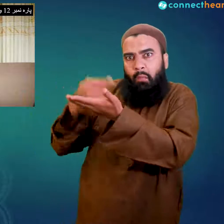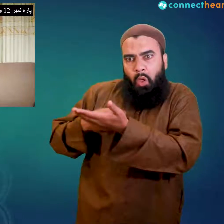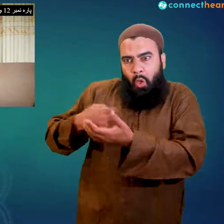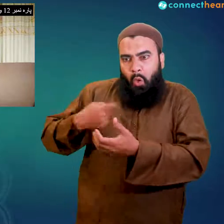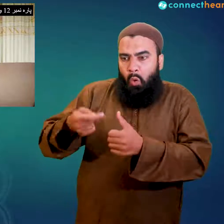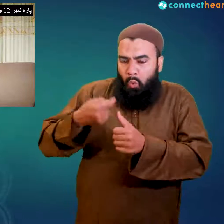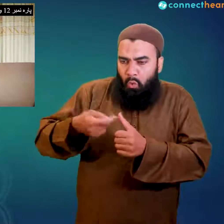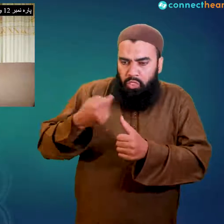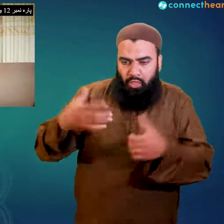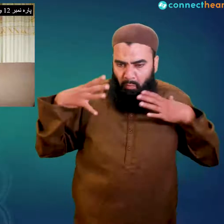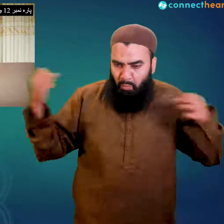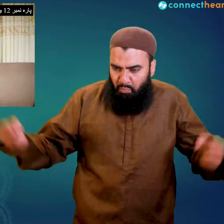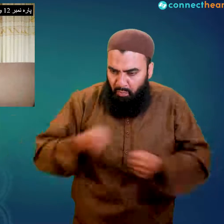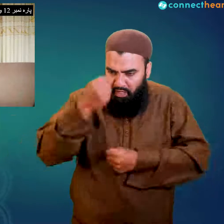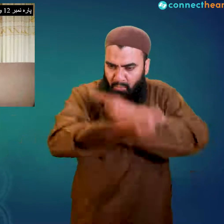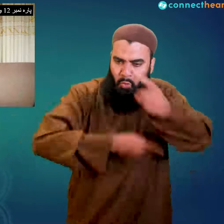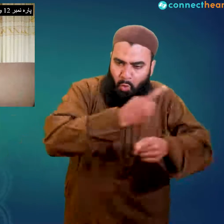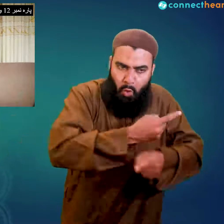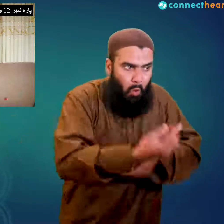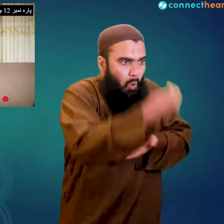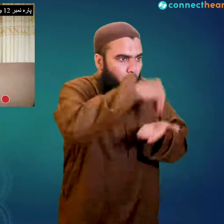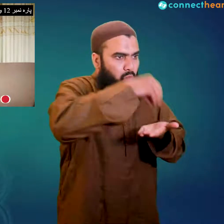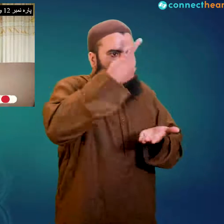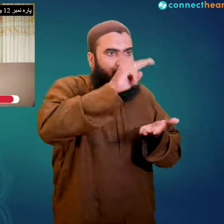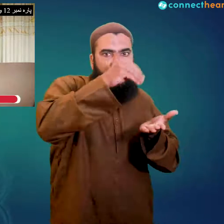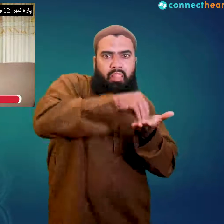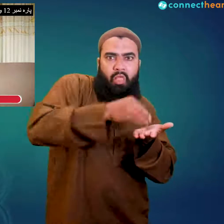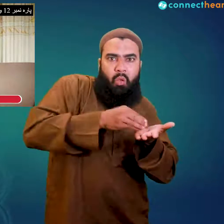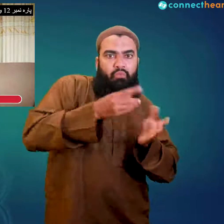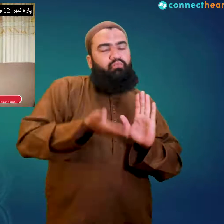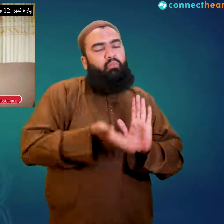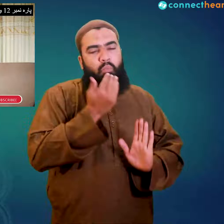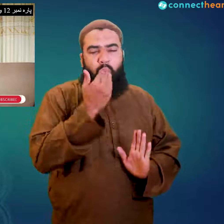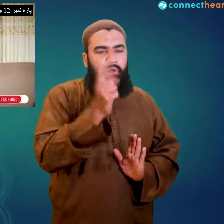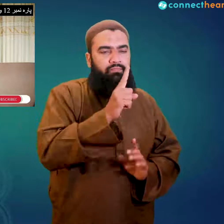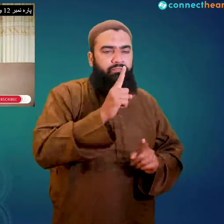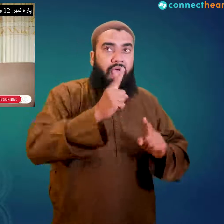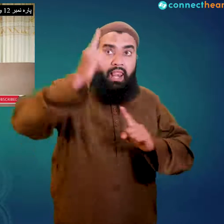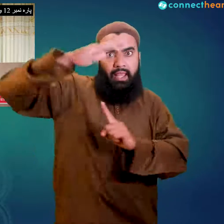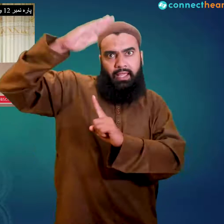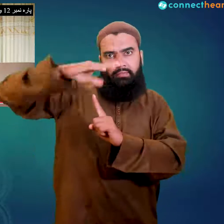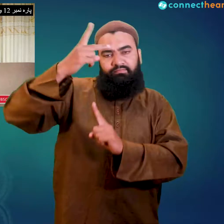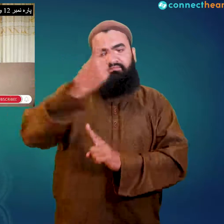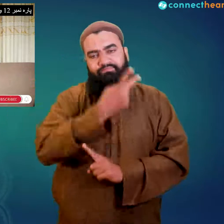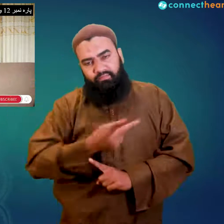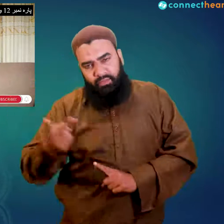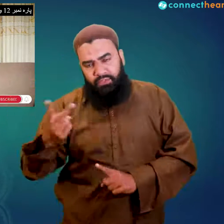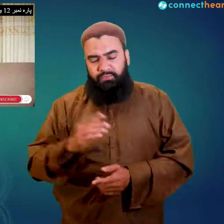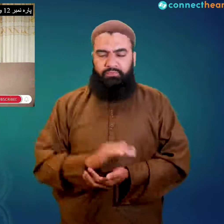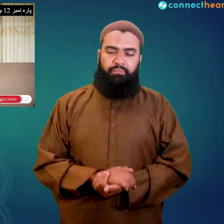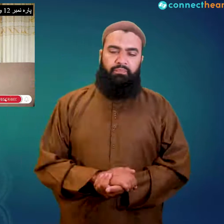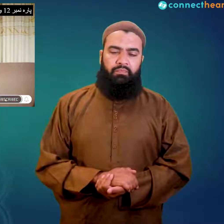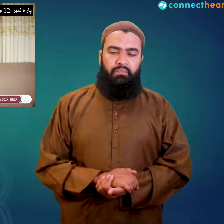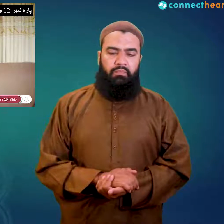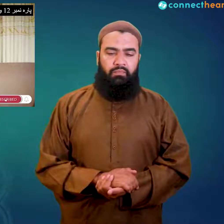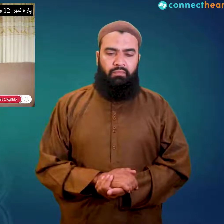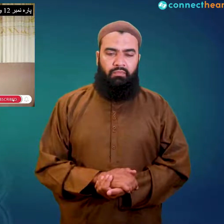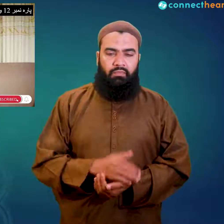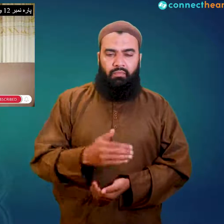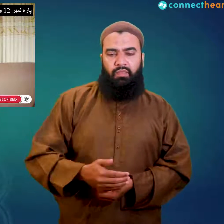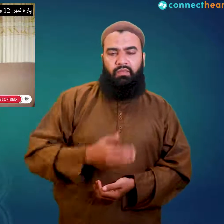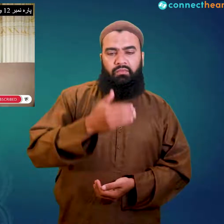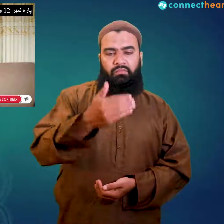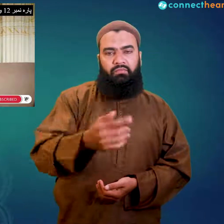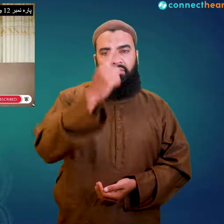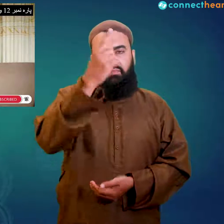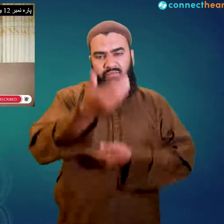رہا، بلکہ وہ اپنی محنت اور اپنی کمائی سمجھ رہا ہے۔ آیت نمبر